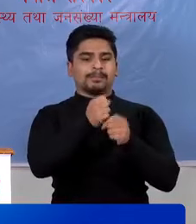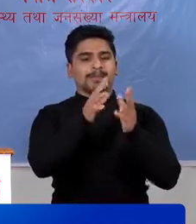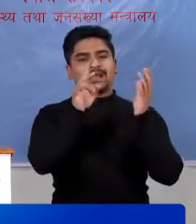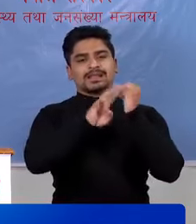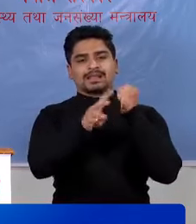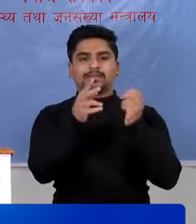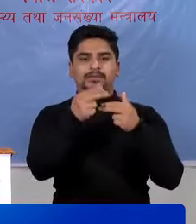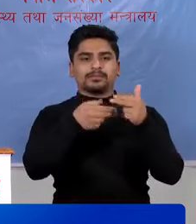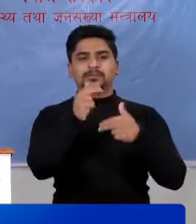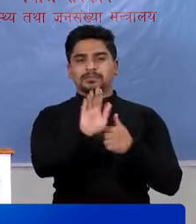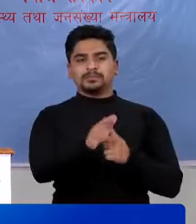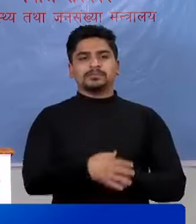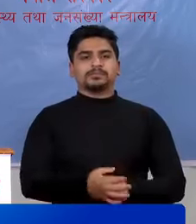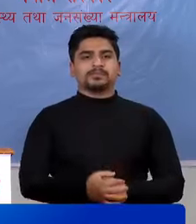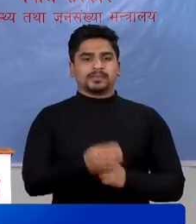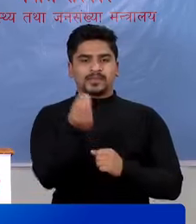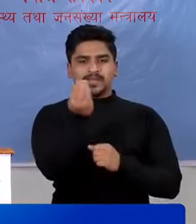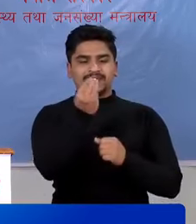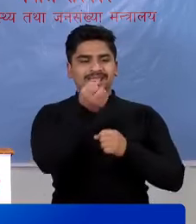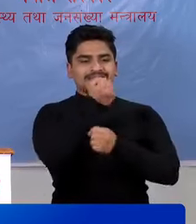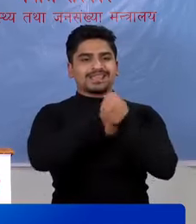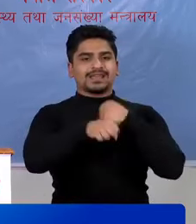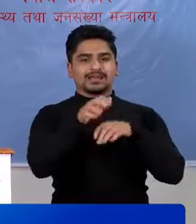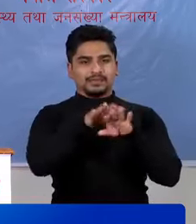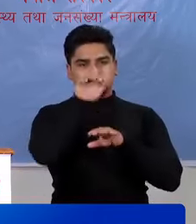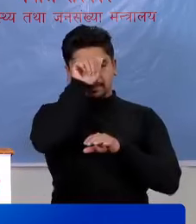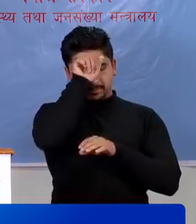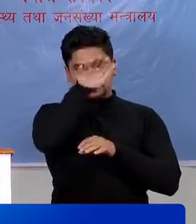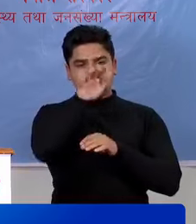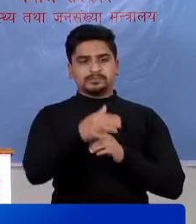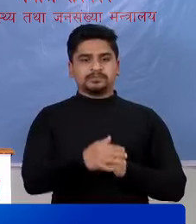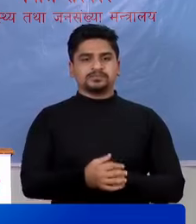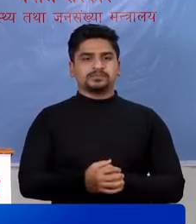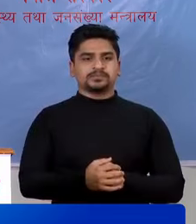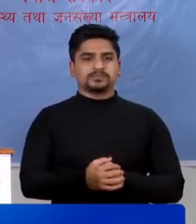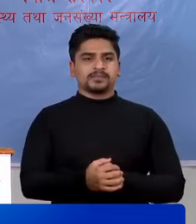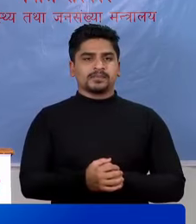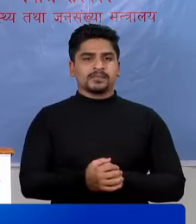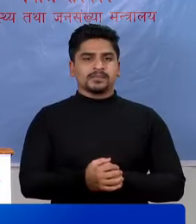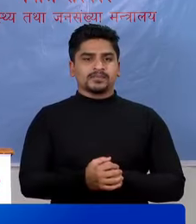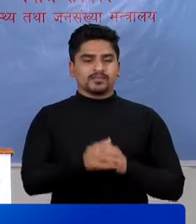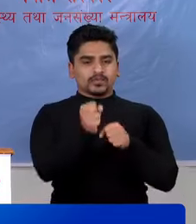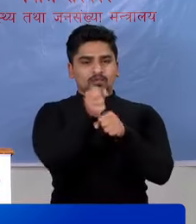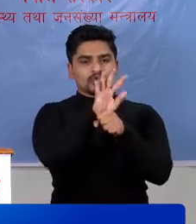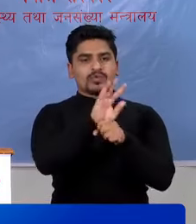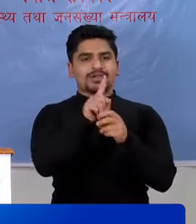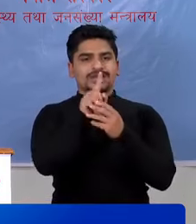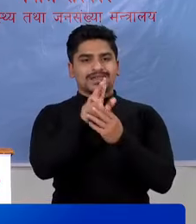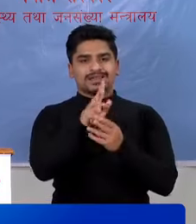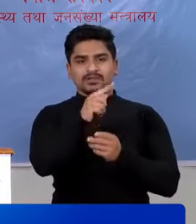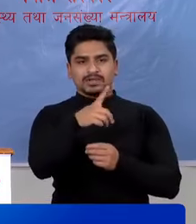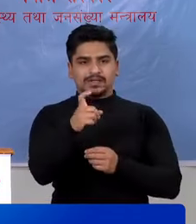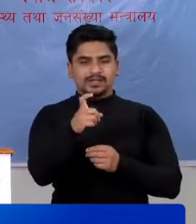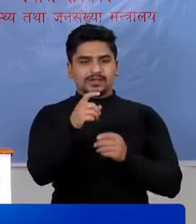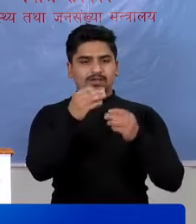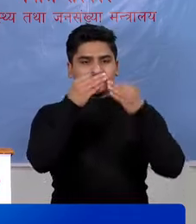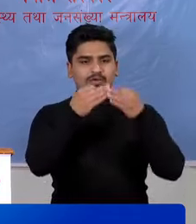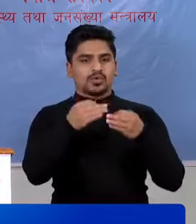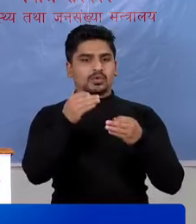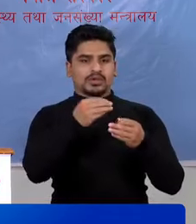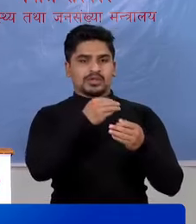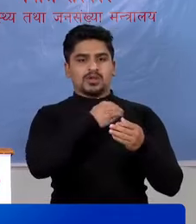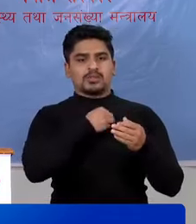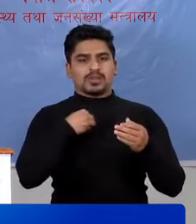रहेको छां। केई किर्याकला भरकुबारें अपडेट गरूना चाहांचु गोविड-19 को लागी दहुलागीरी